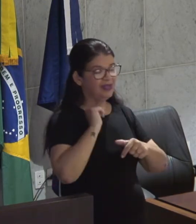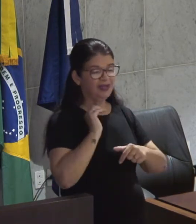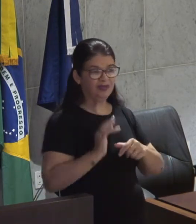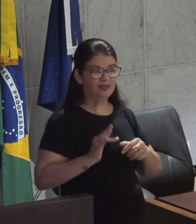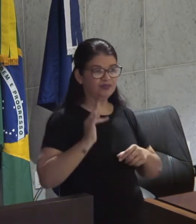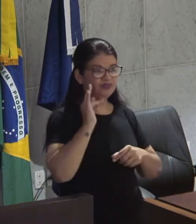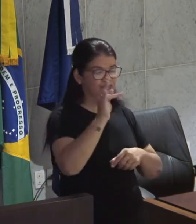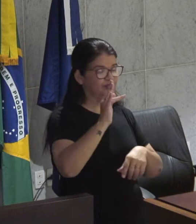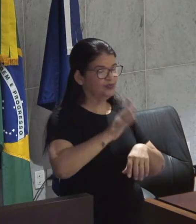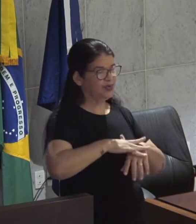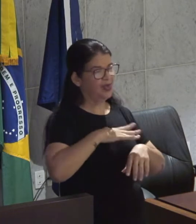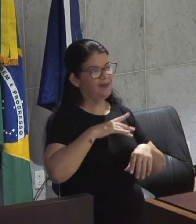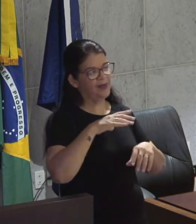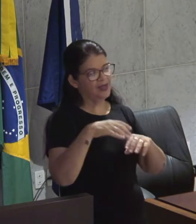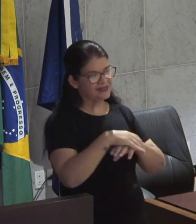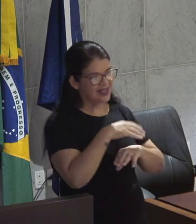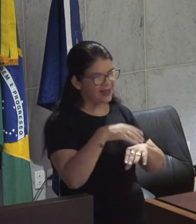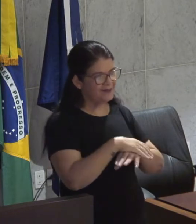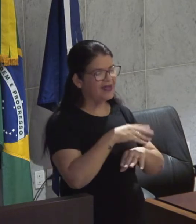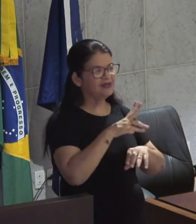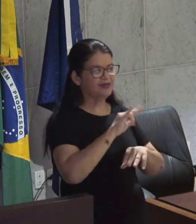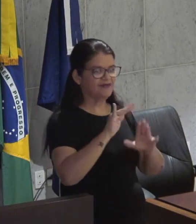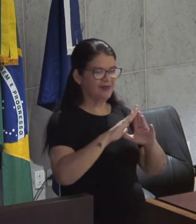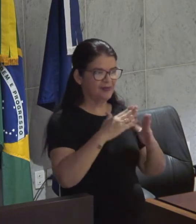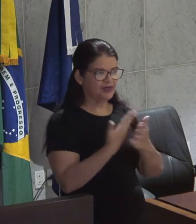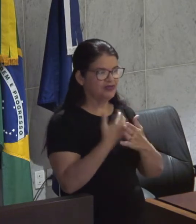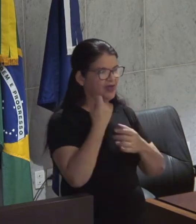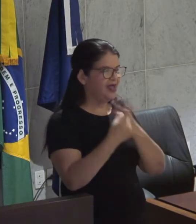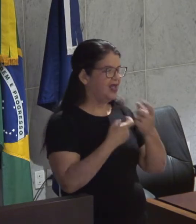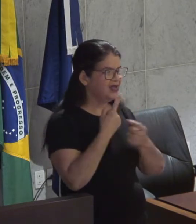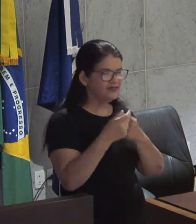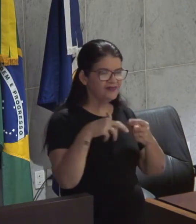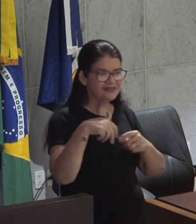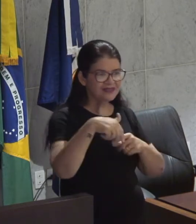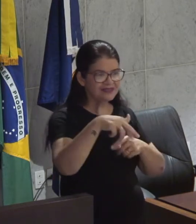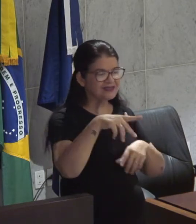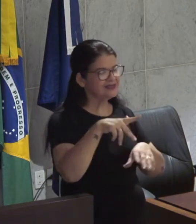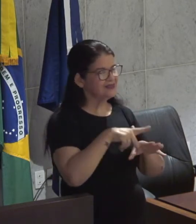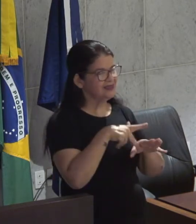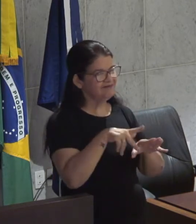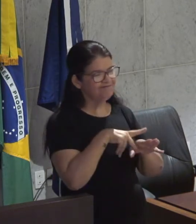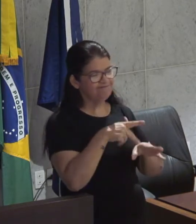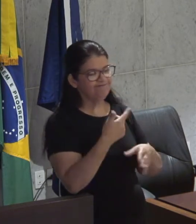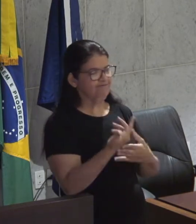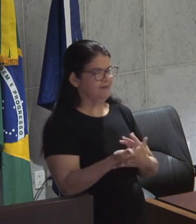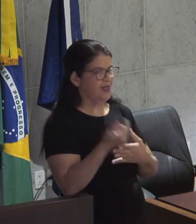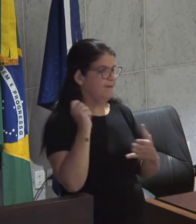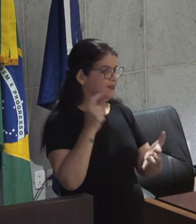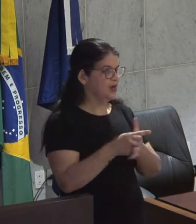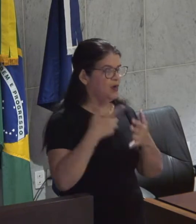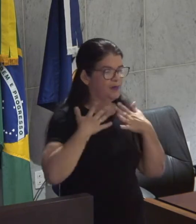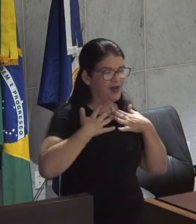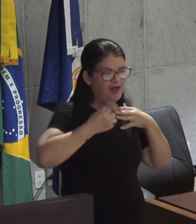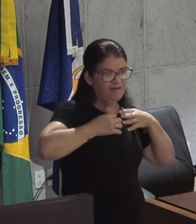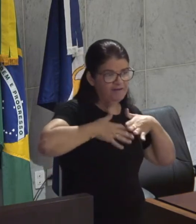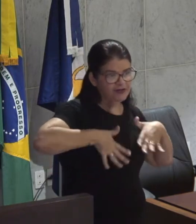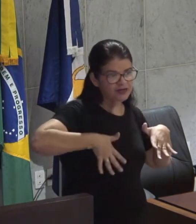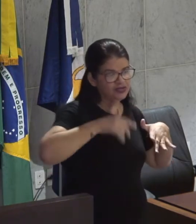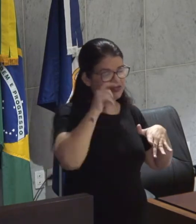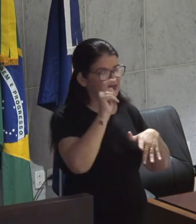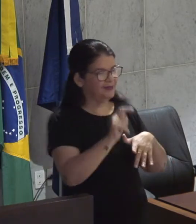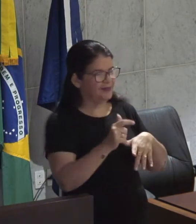É para comprar o sapato do menino que vai para a escola, muitas vezes a pé ainda. É para comprar o vestido da menina, a